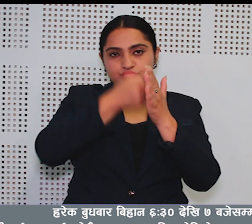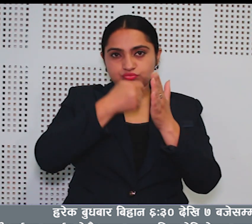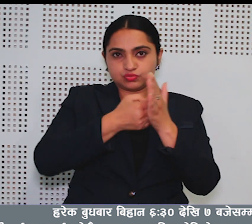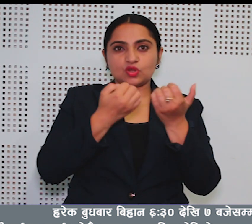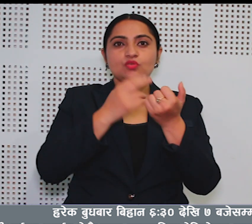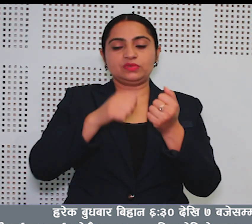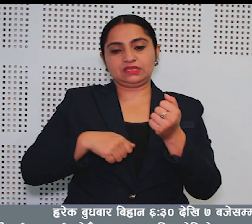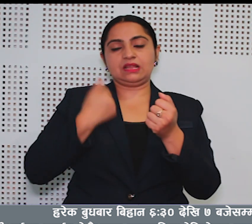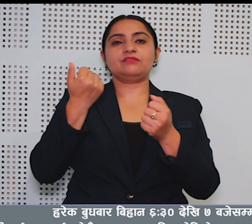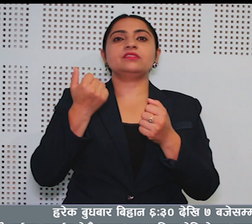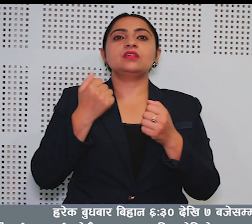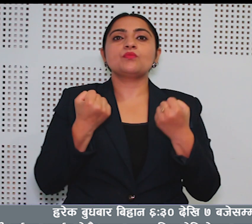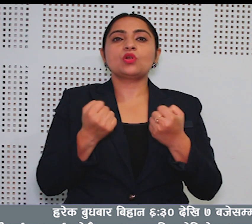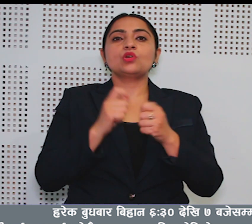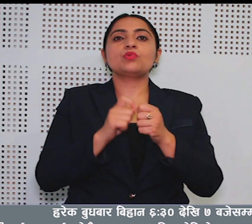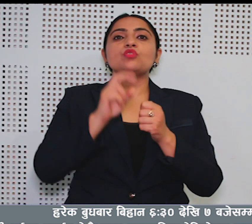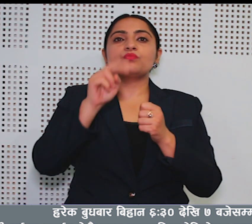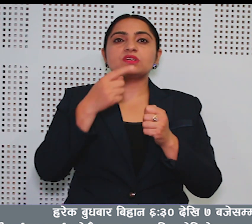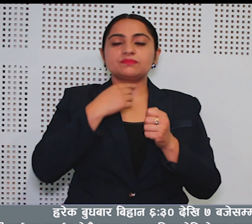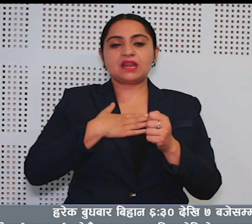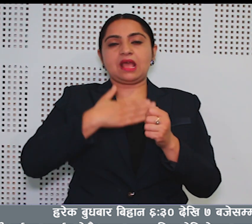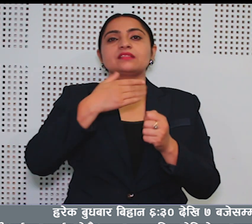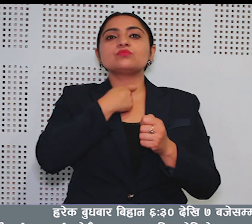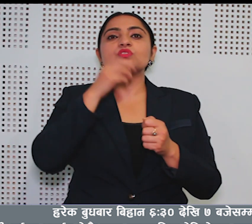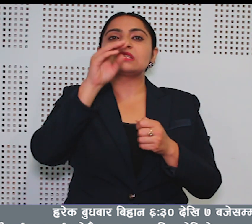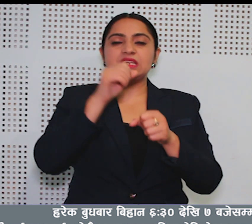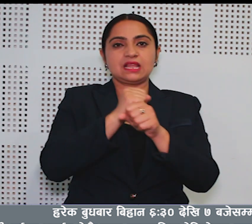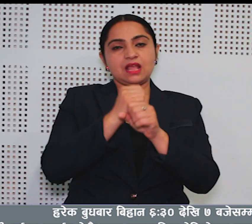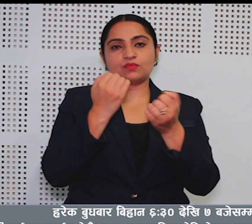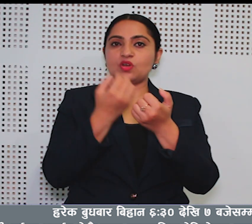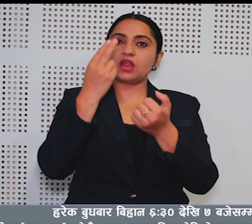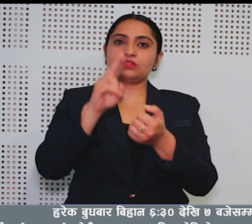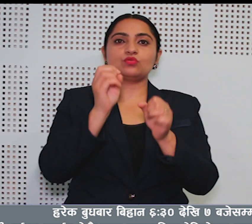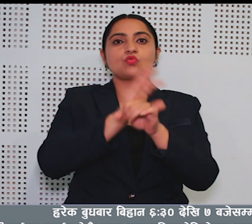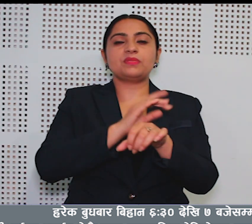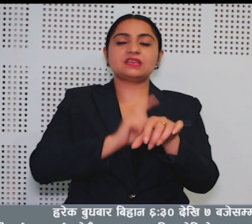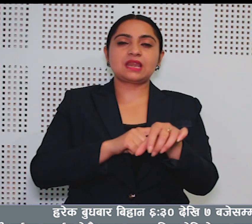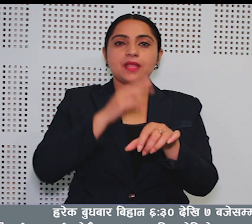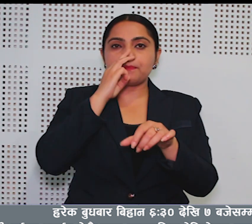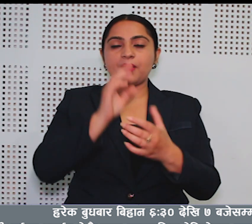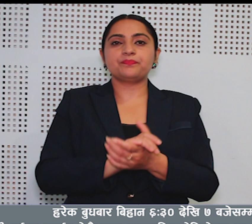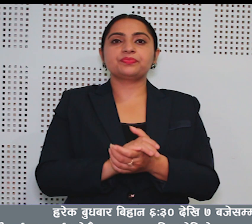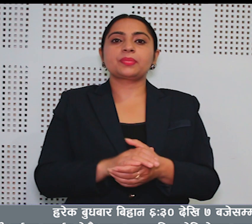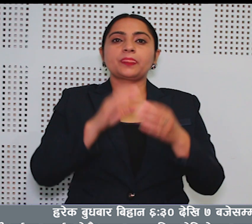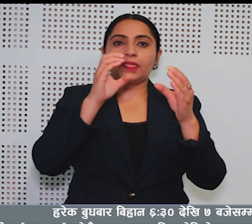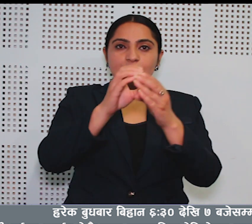स्वयं लाग्नुपर्छ भनेर उहाँहरूलाई एउटा आत्मविश्वास दिलाउने कामहरू पनि चाहिँ हामीले गरेका थियौँ सर। त्यति बेला हामीले प्रत्येक टोलमा गएर प्रत्येक घरहरूमा